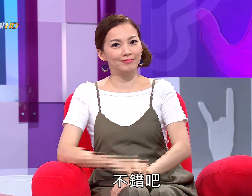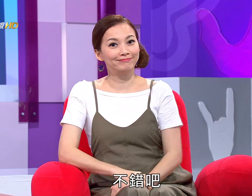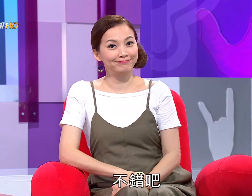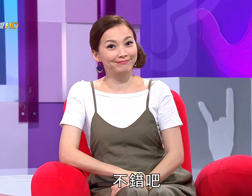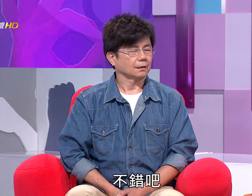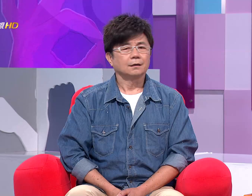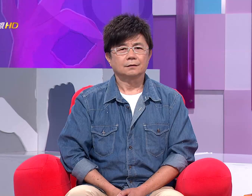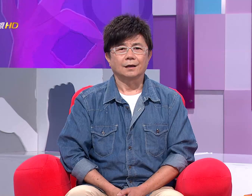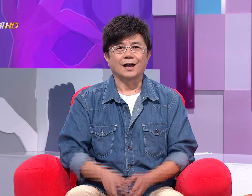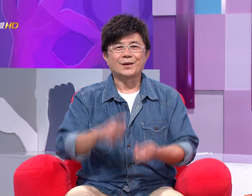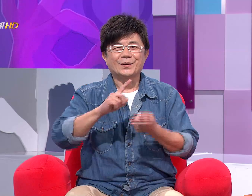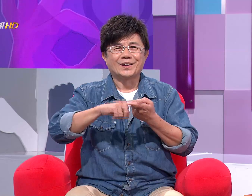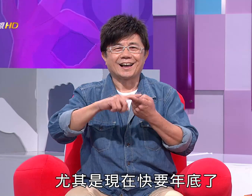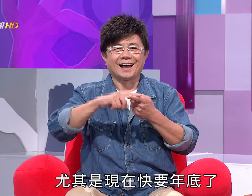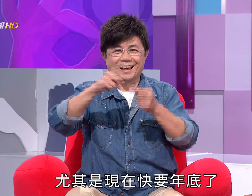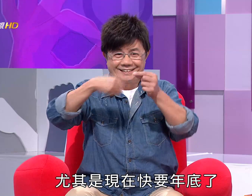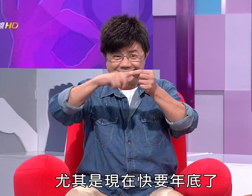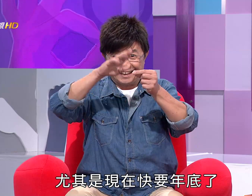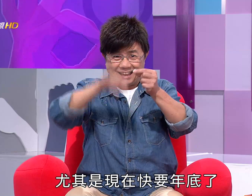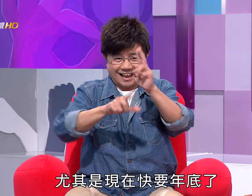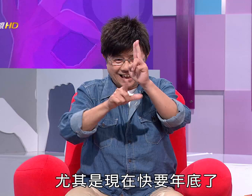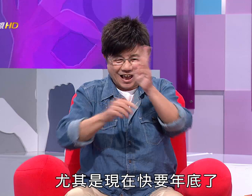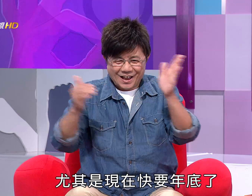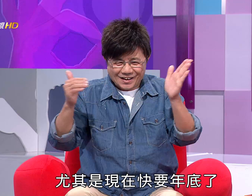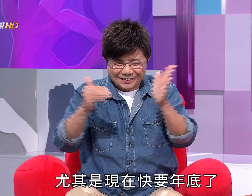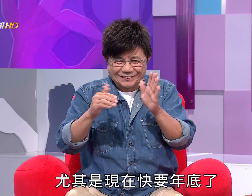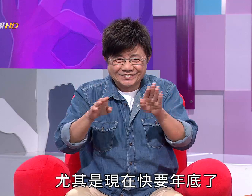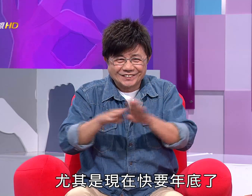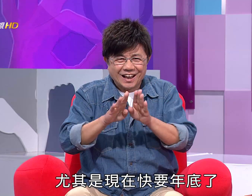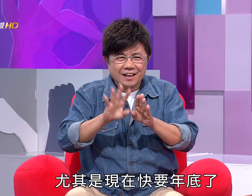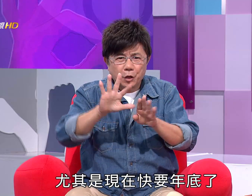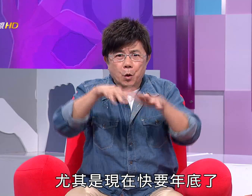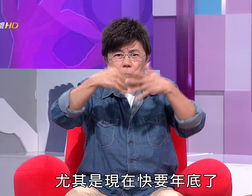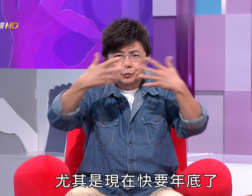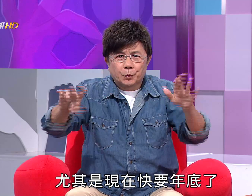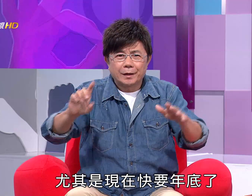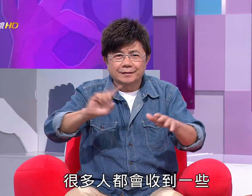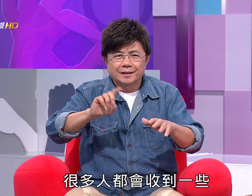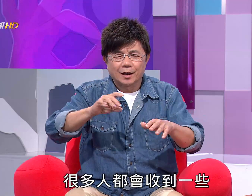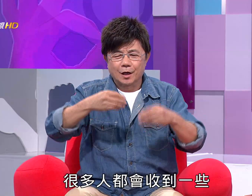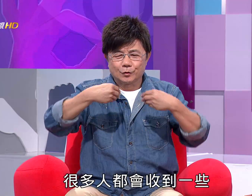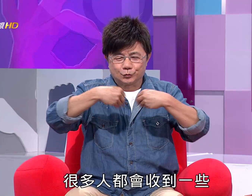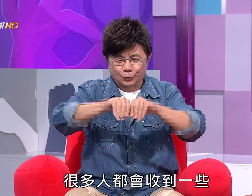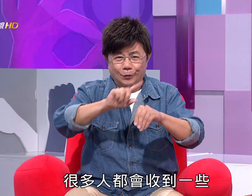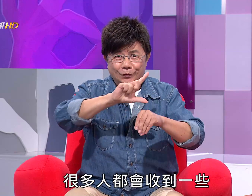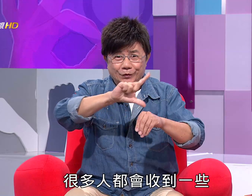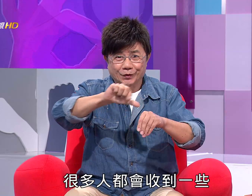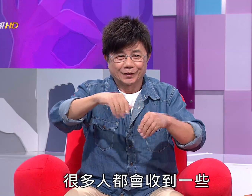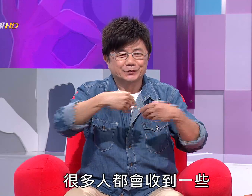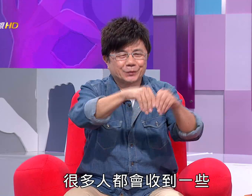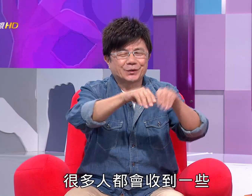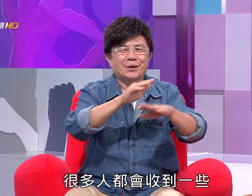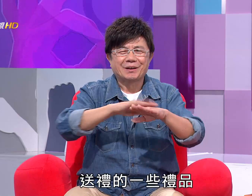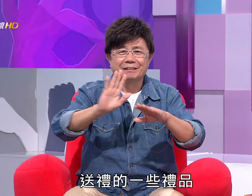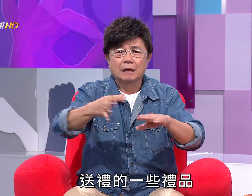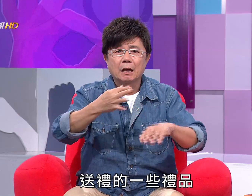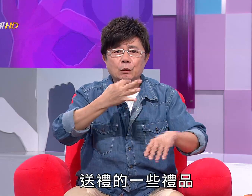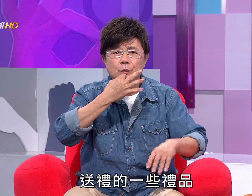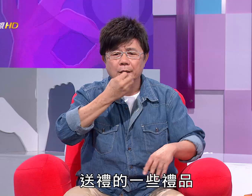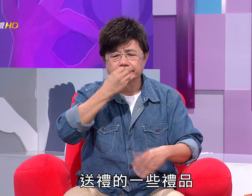吧？ 哎，尤其是啊，现在快要年底了，很多人呢都会收到一些送礼的一些礼品